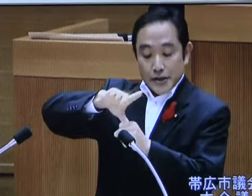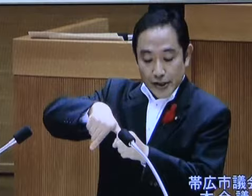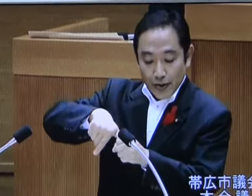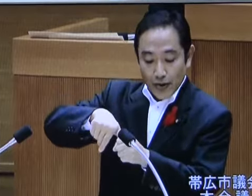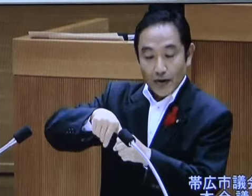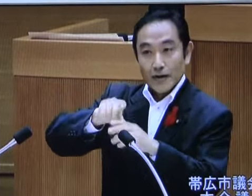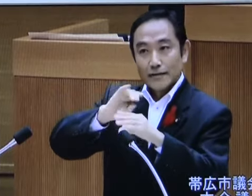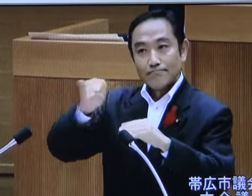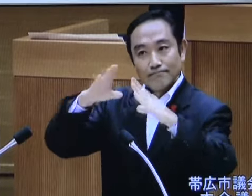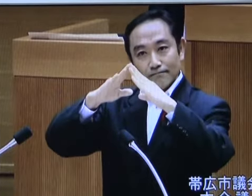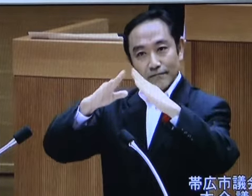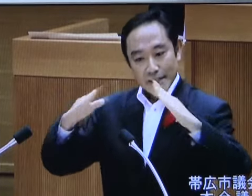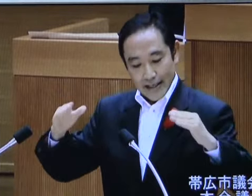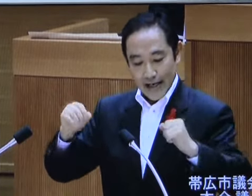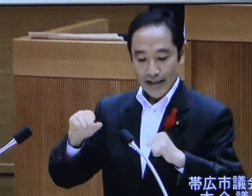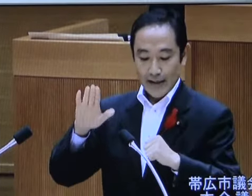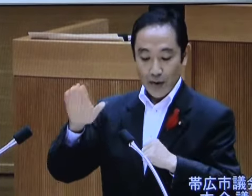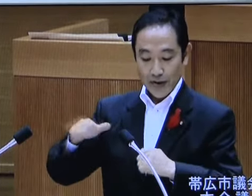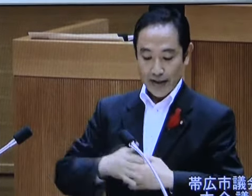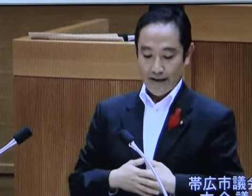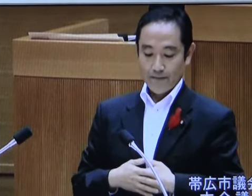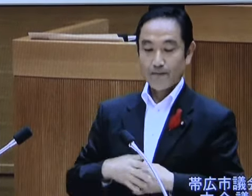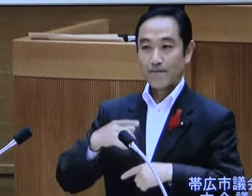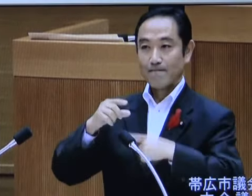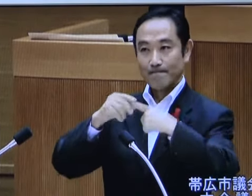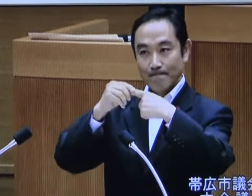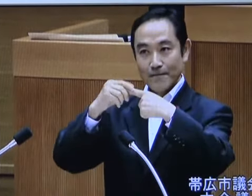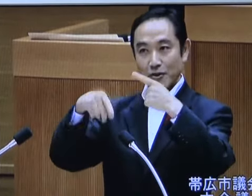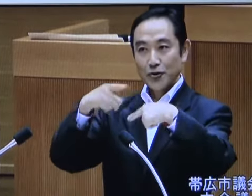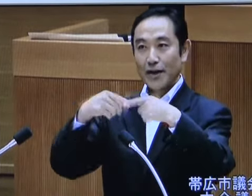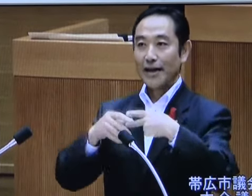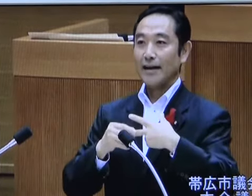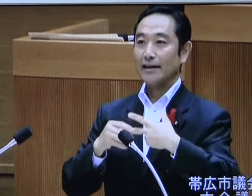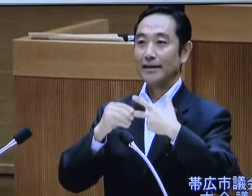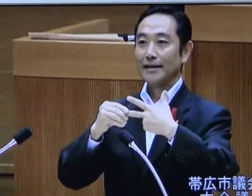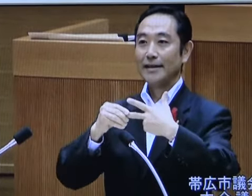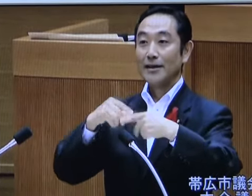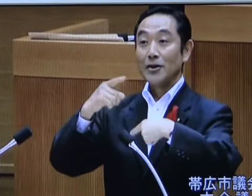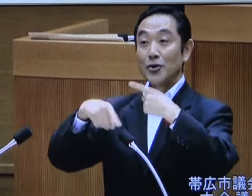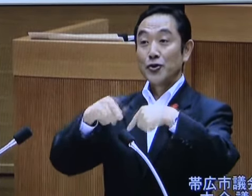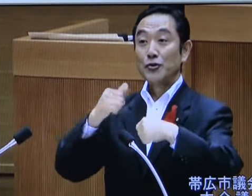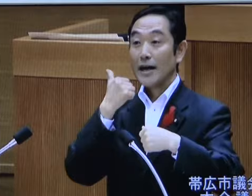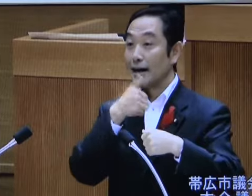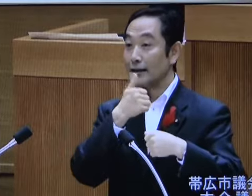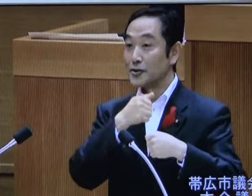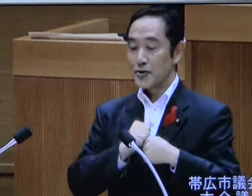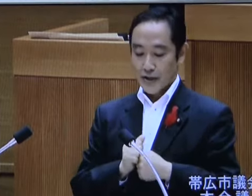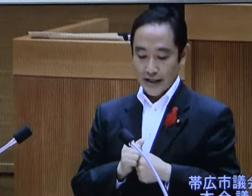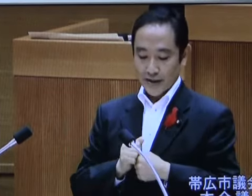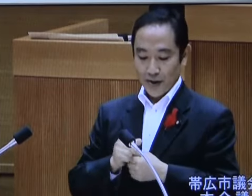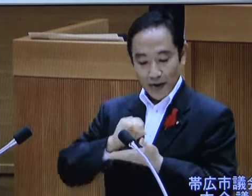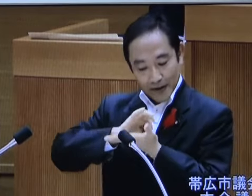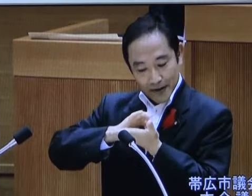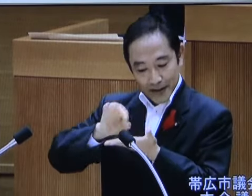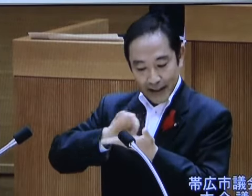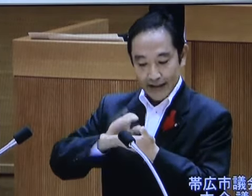地方議会において手話や手話通訳を使